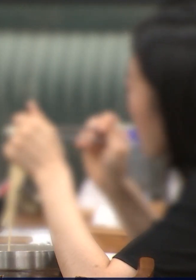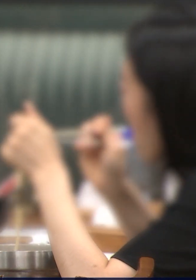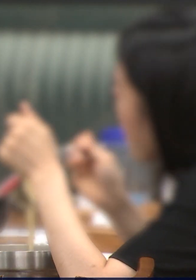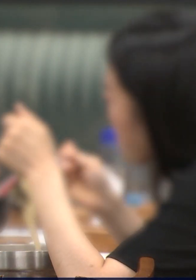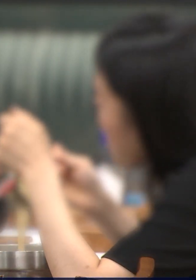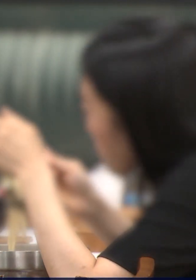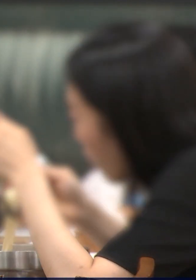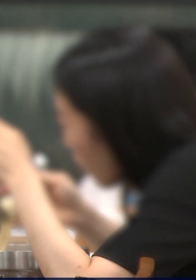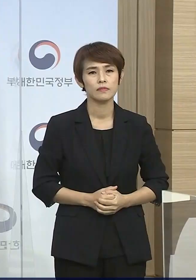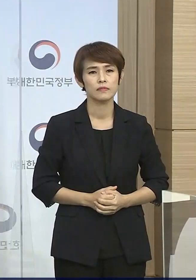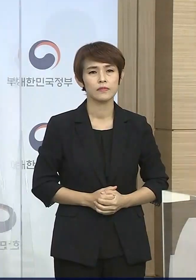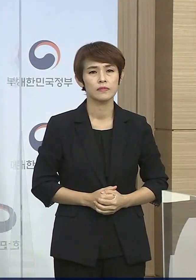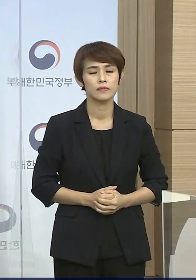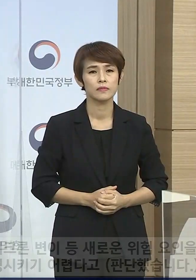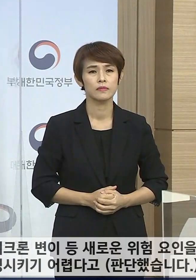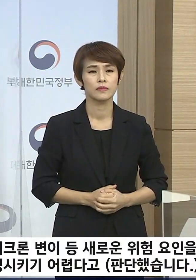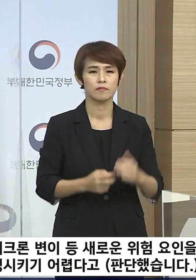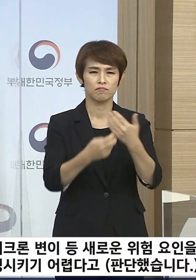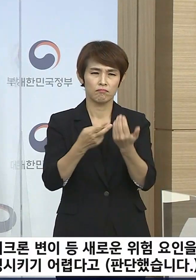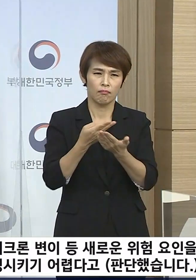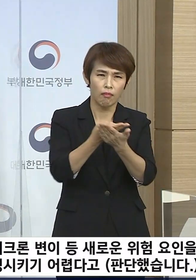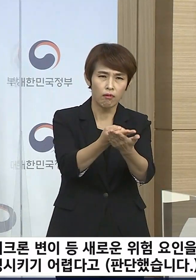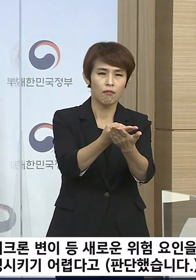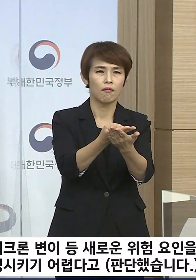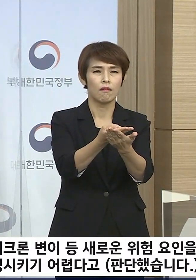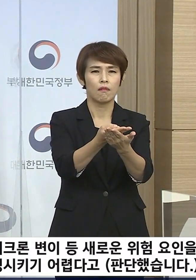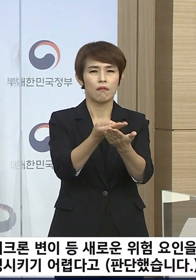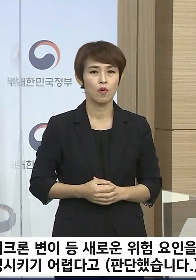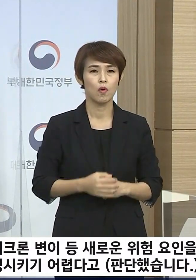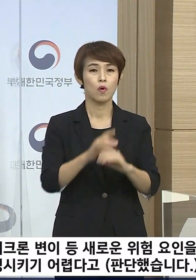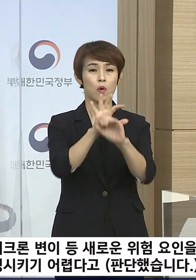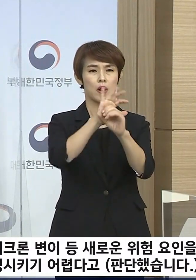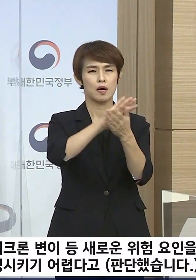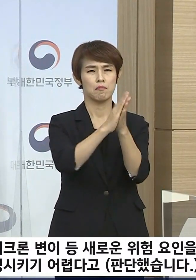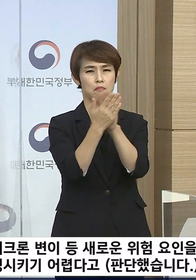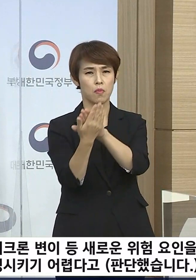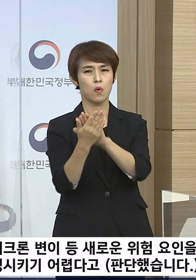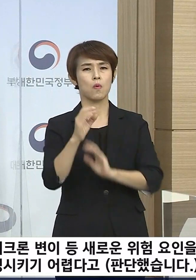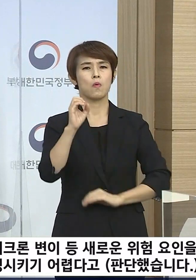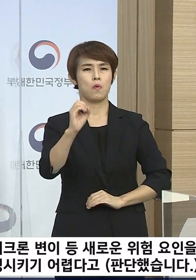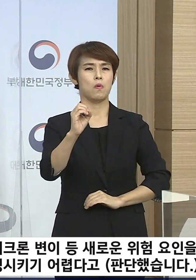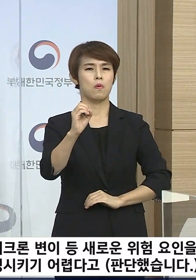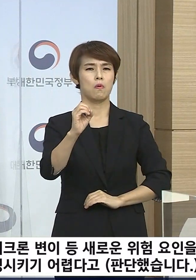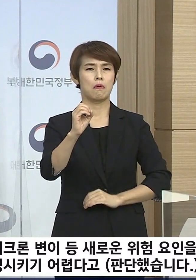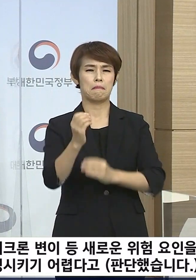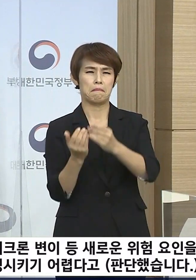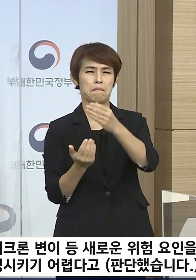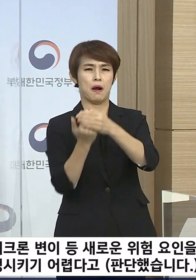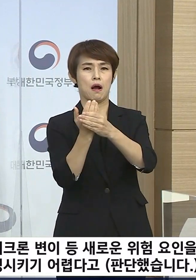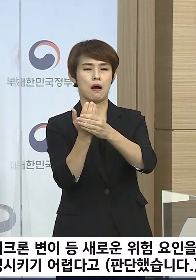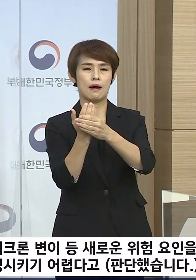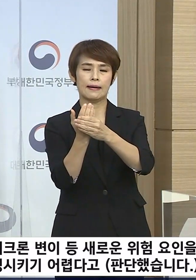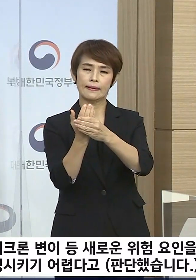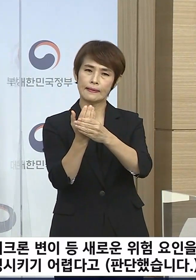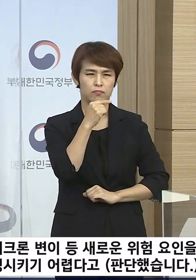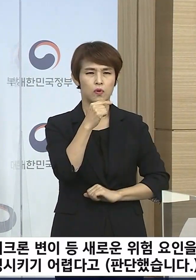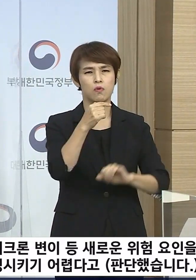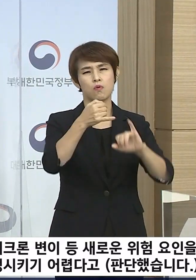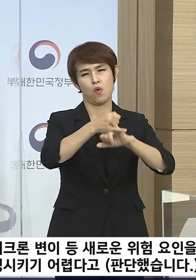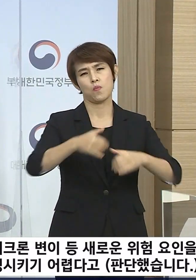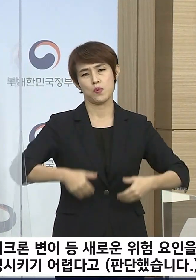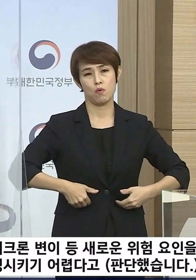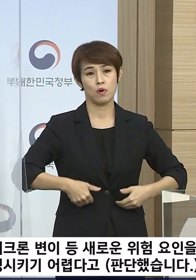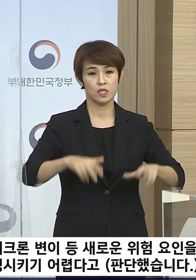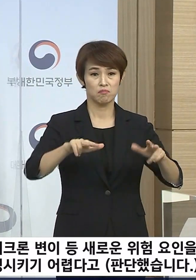명만 포함할 수 있습니다. 의료 대응 여력이 감소하고 있고 오미크론 변이 등 새로운 위험 요인을 고려했을 때